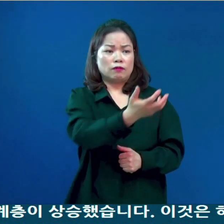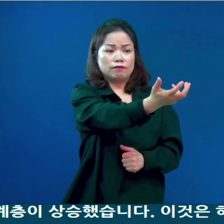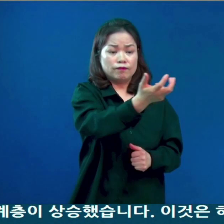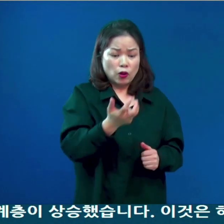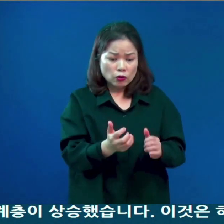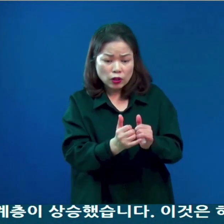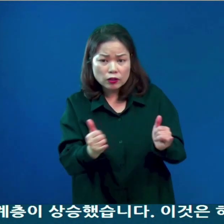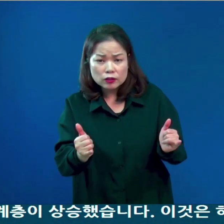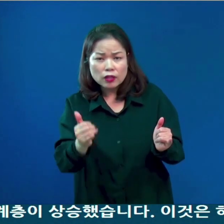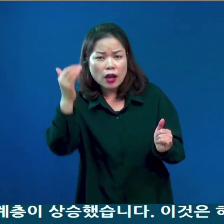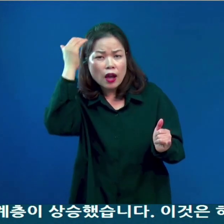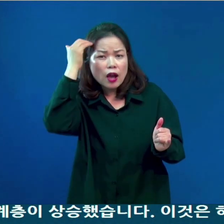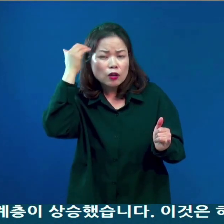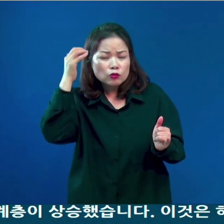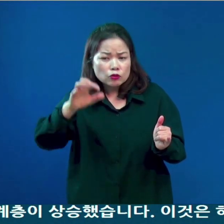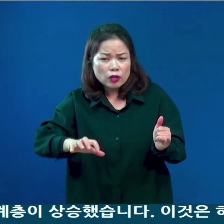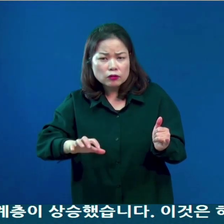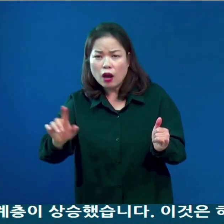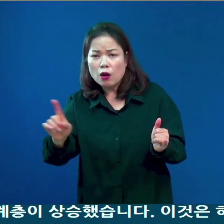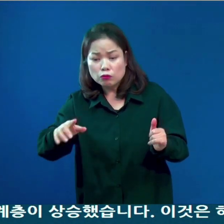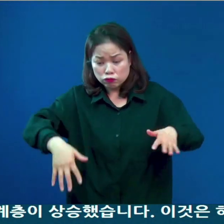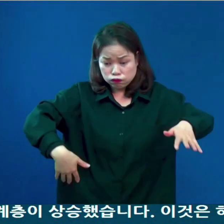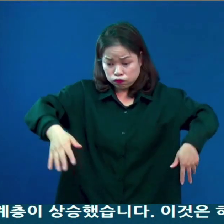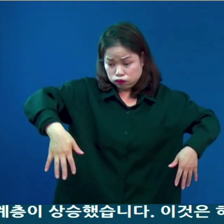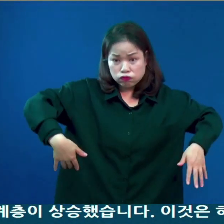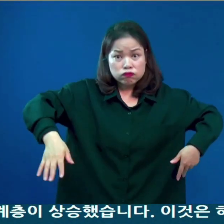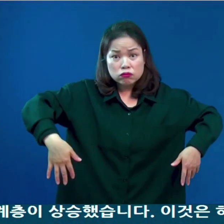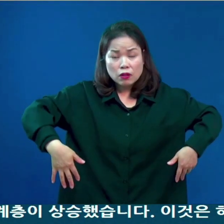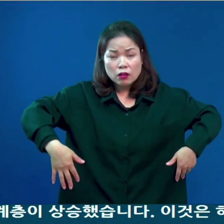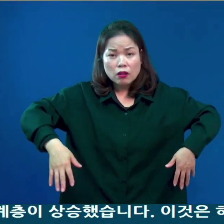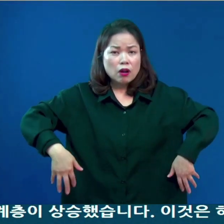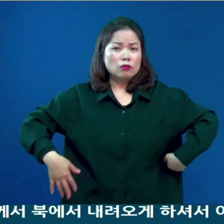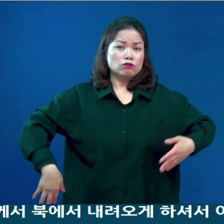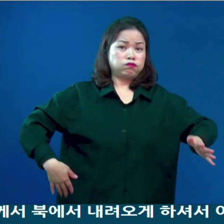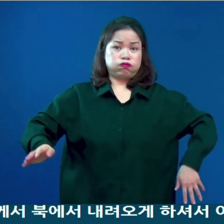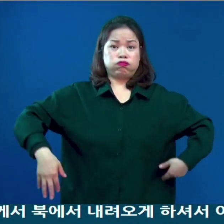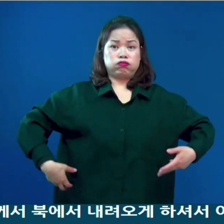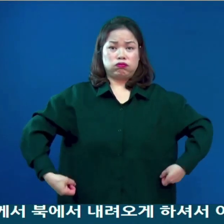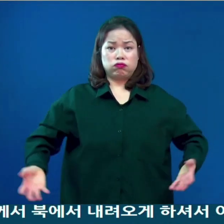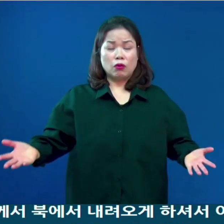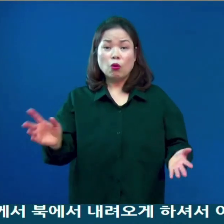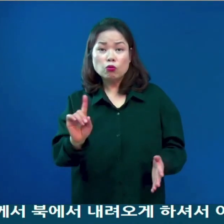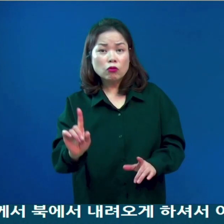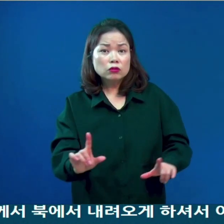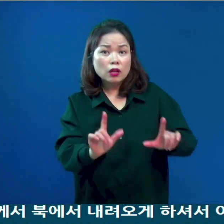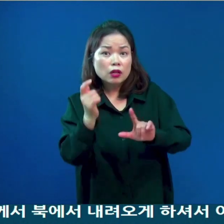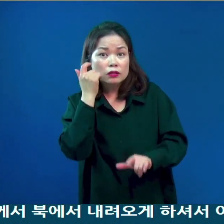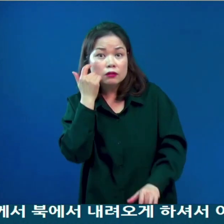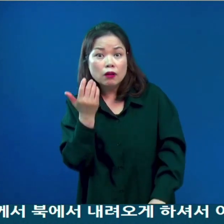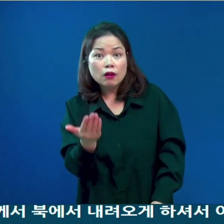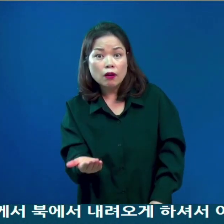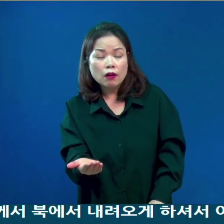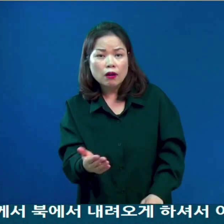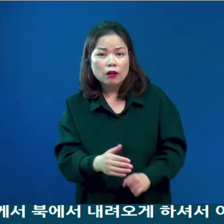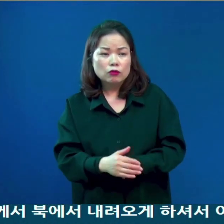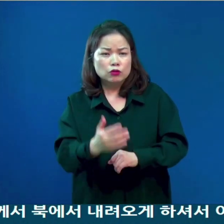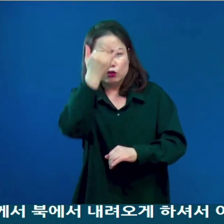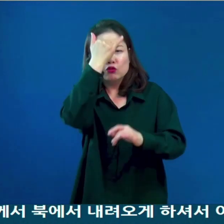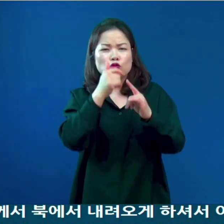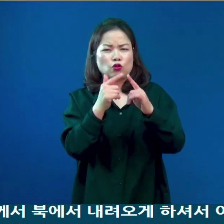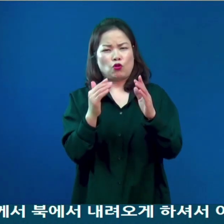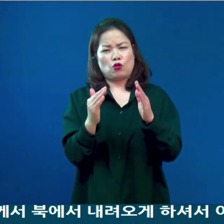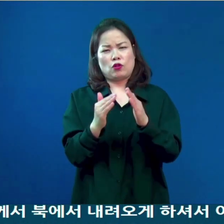월남인들이 한국에 내려오셔서 정말 아무것도 없지 않았습니까? 당시에 내려왔을 때 그럼 어떻게 살았을까? 우리